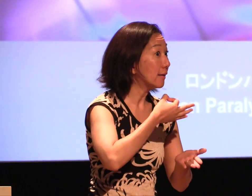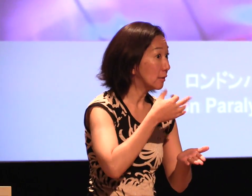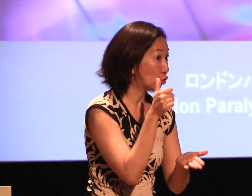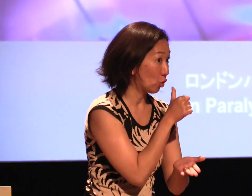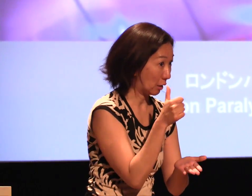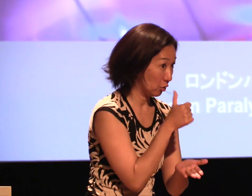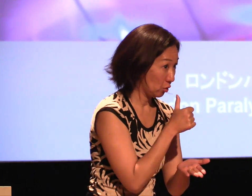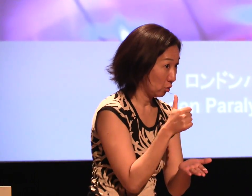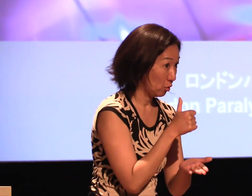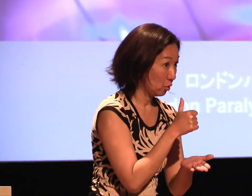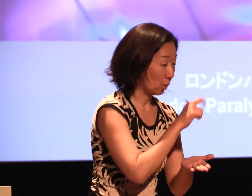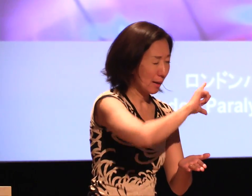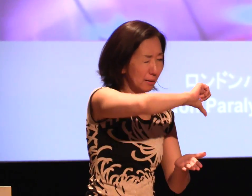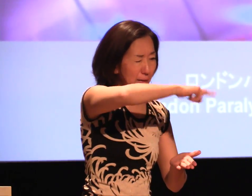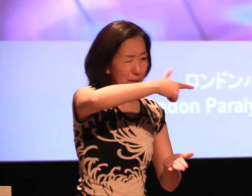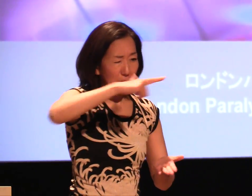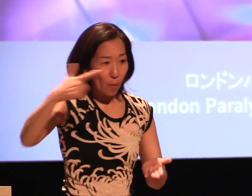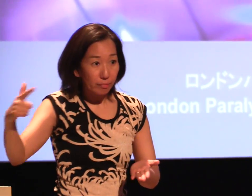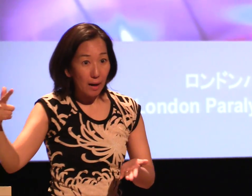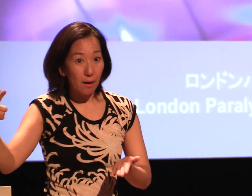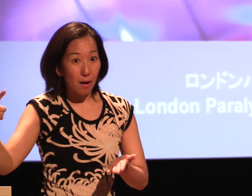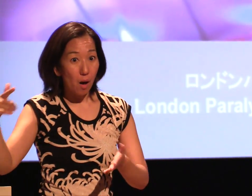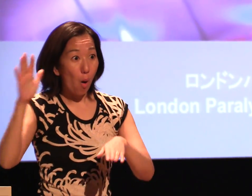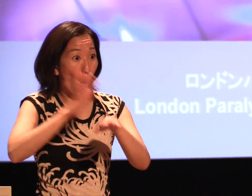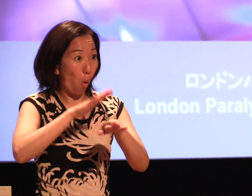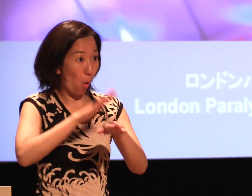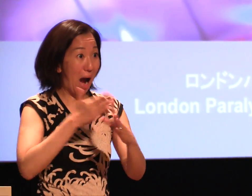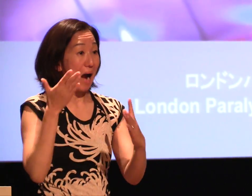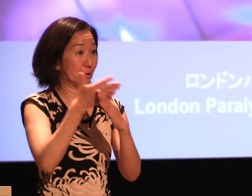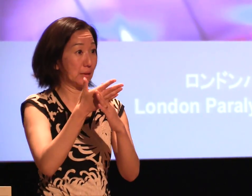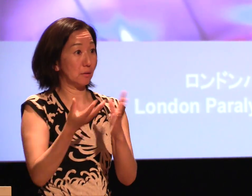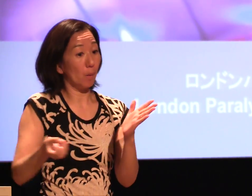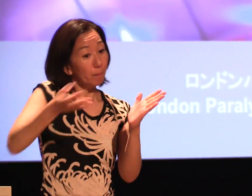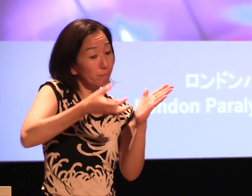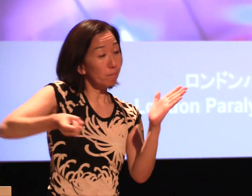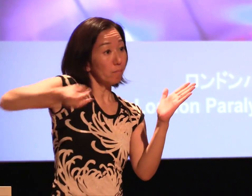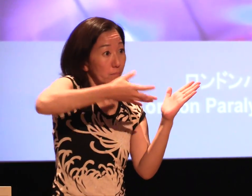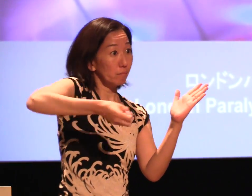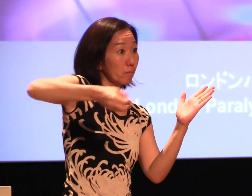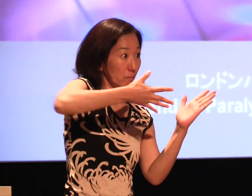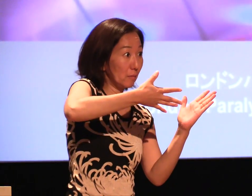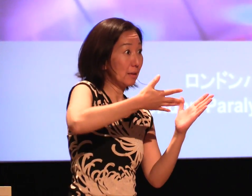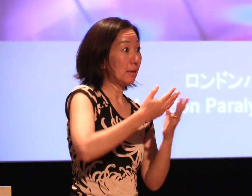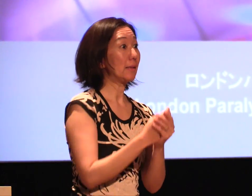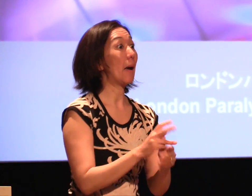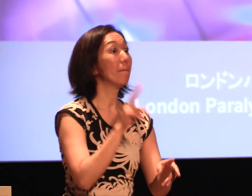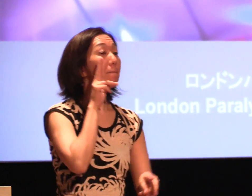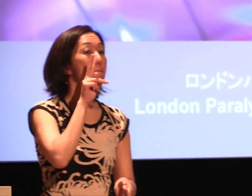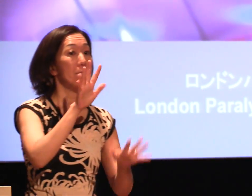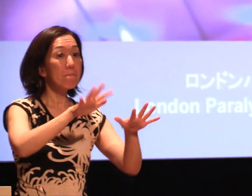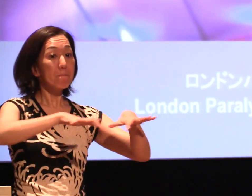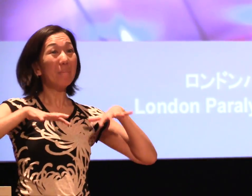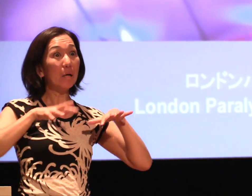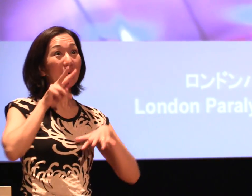音声の通訳、いろいろな方法のアクセスが、組み込まれました